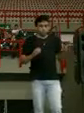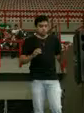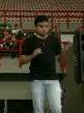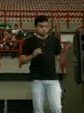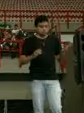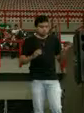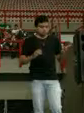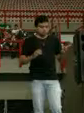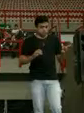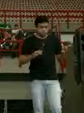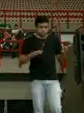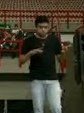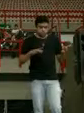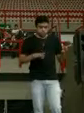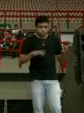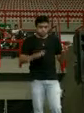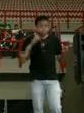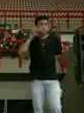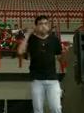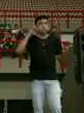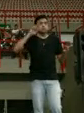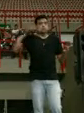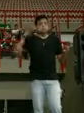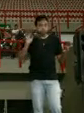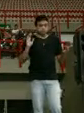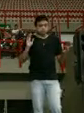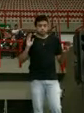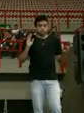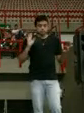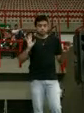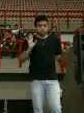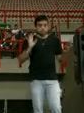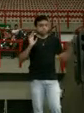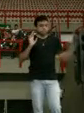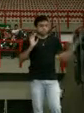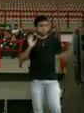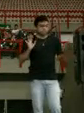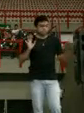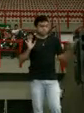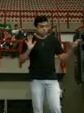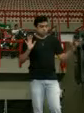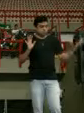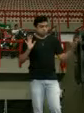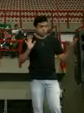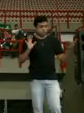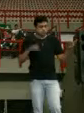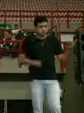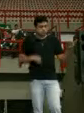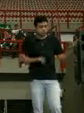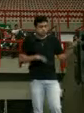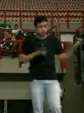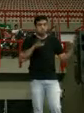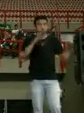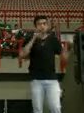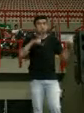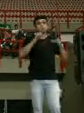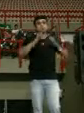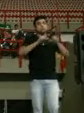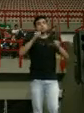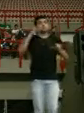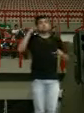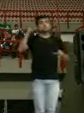você apertar em um certo ponto, o som vai ser diferente. Não é verdade? Então você pode mudar a frequência do som, ou